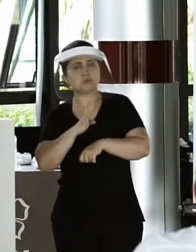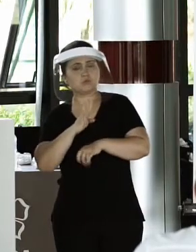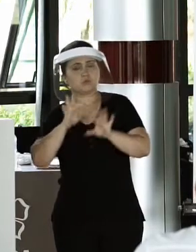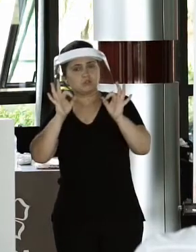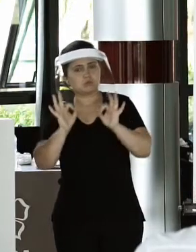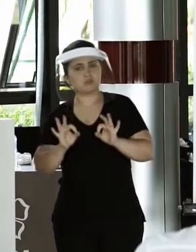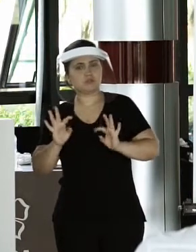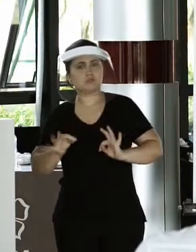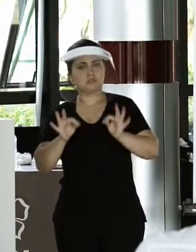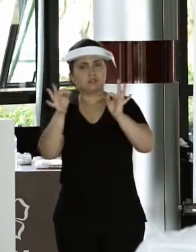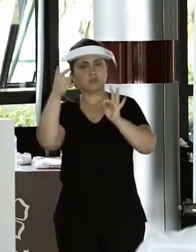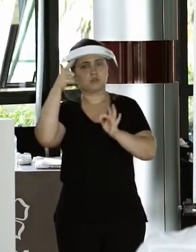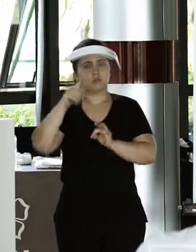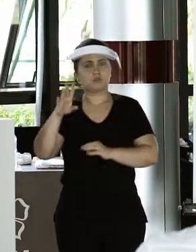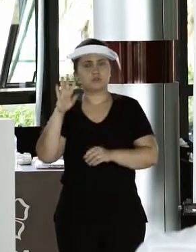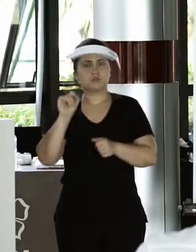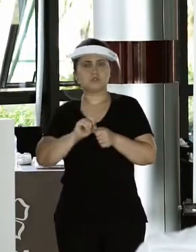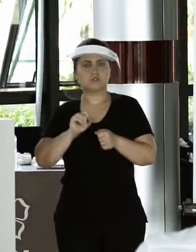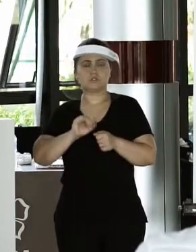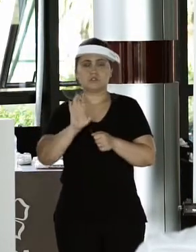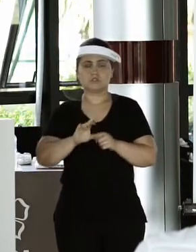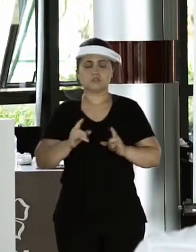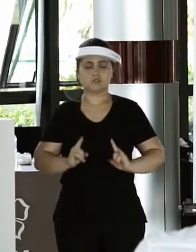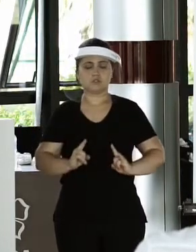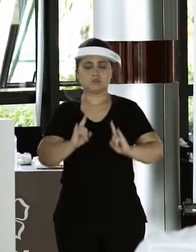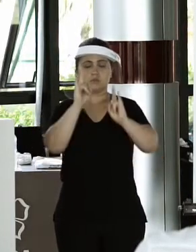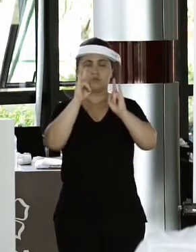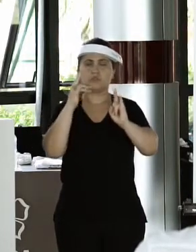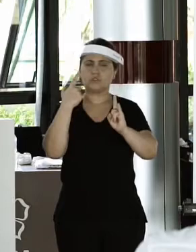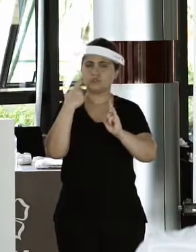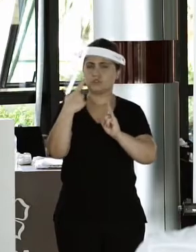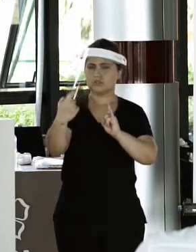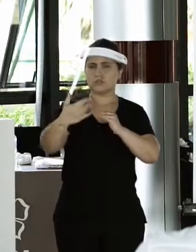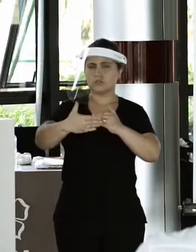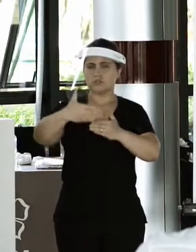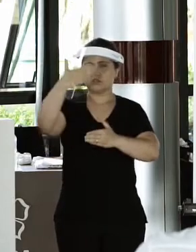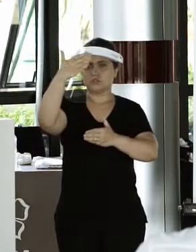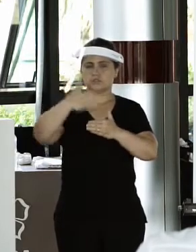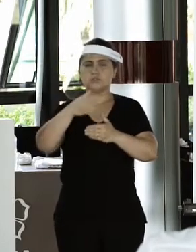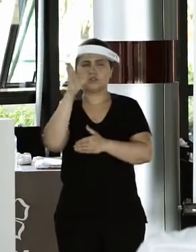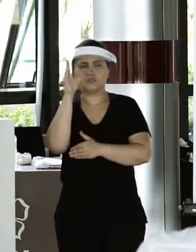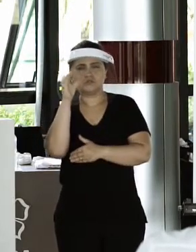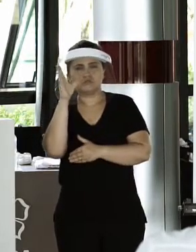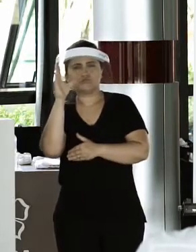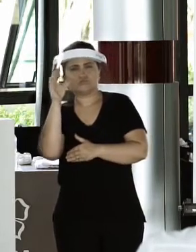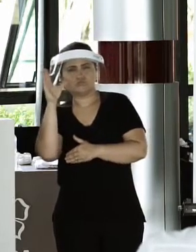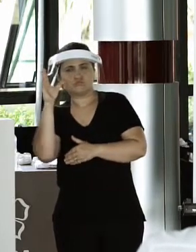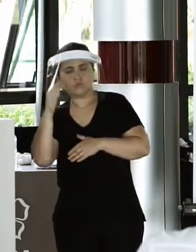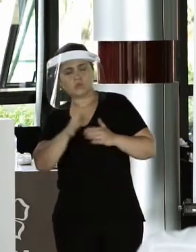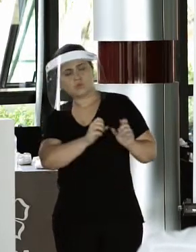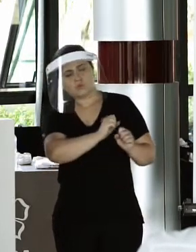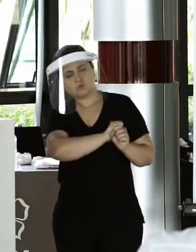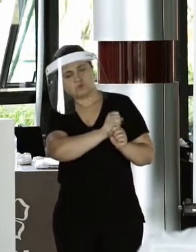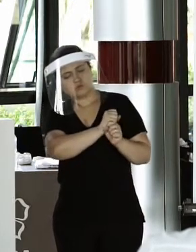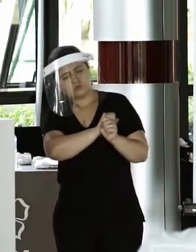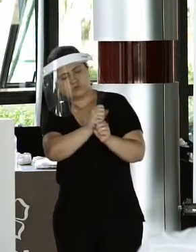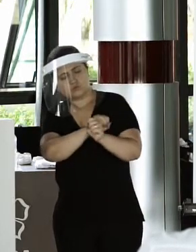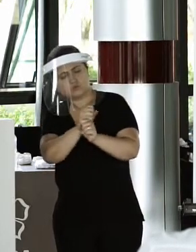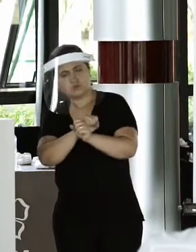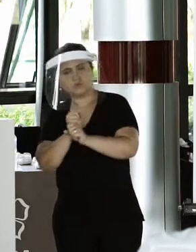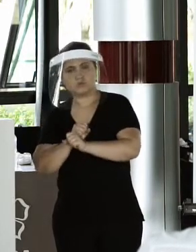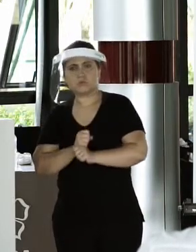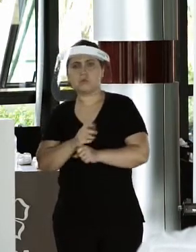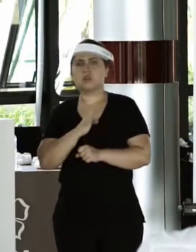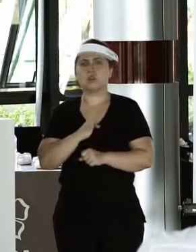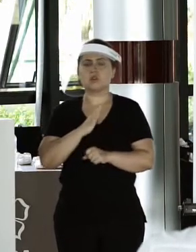para poder fazer isso, né? Essa fachada aqui ela é uma fachada interessante também, que a gente monitorou ela durante alguns anos. Isso aqui é